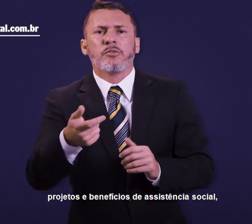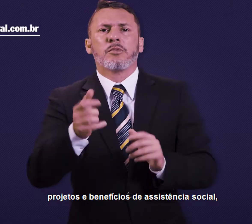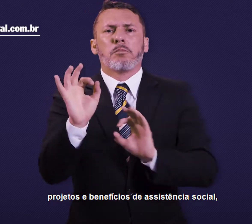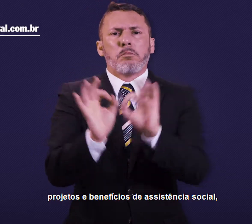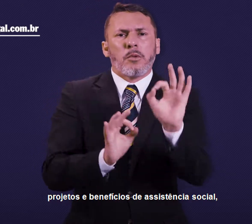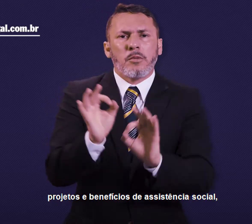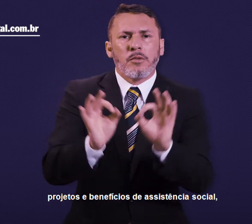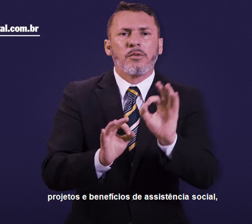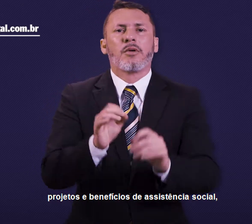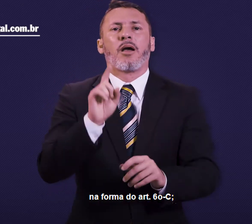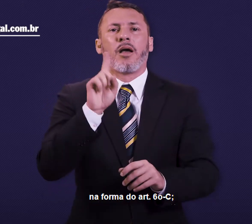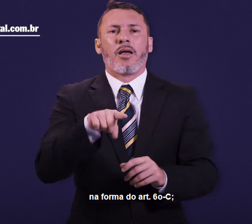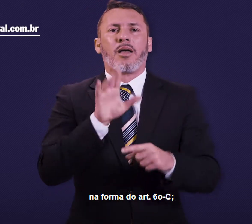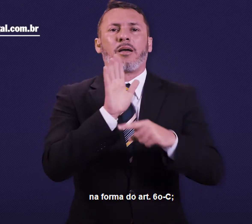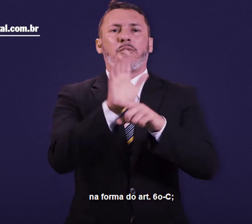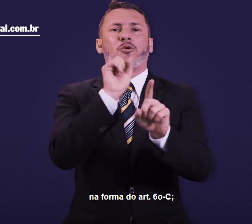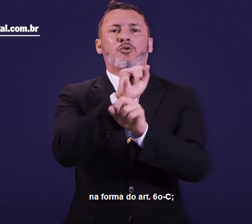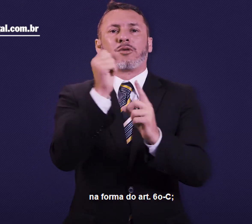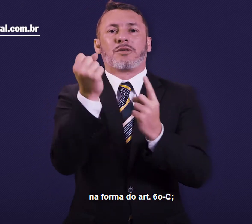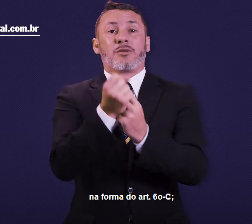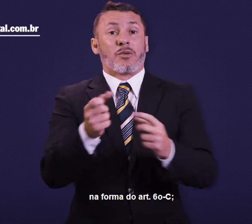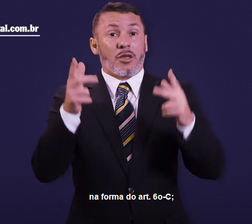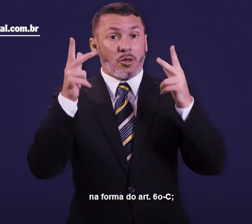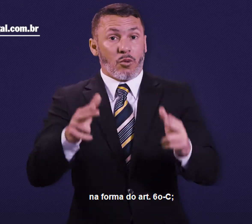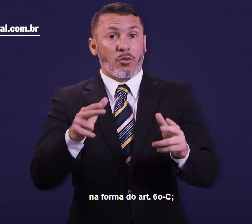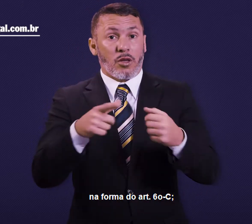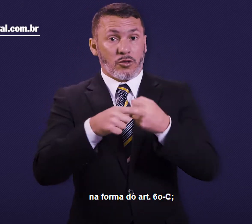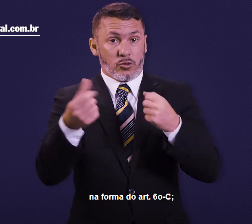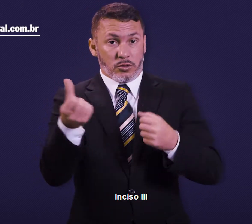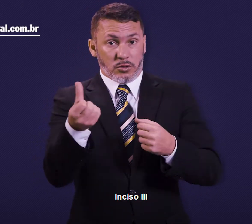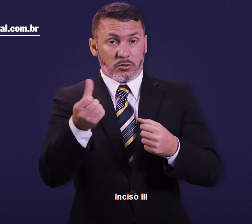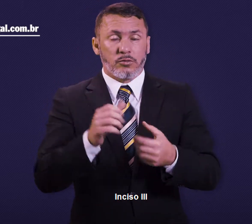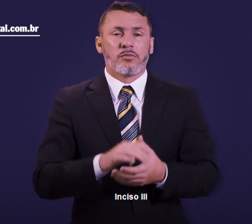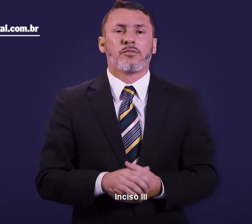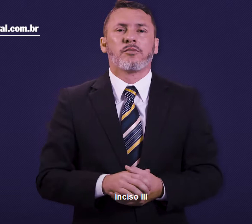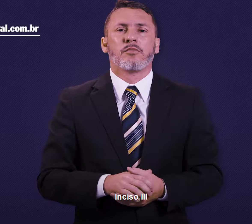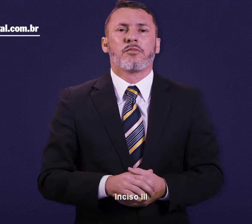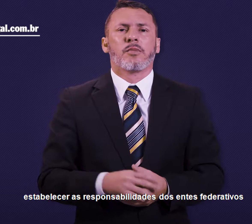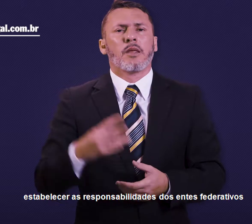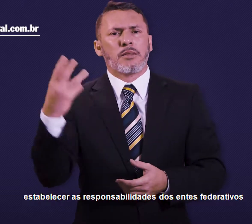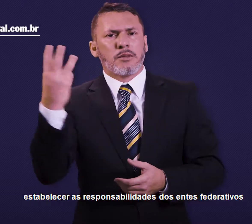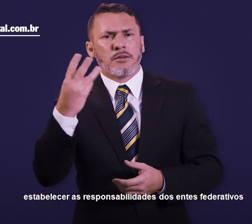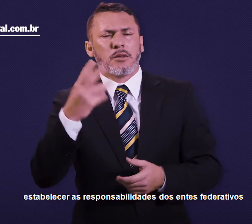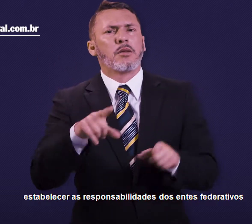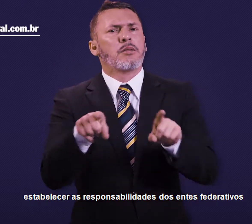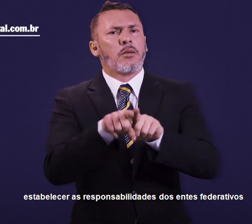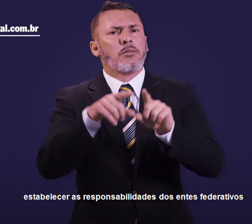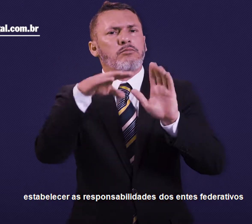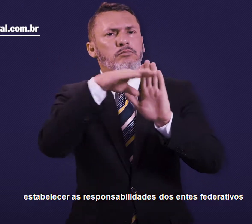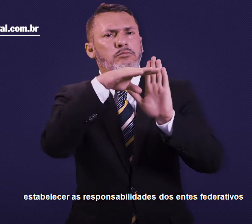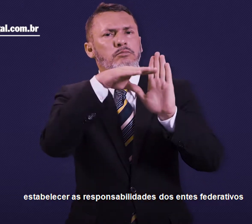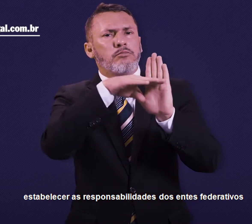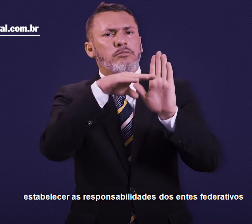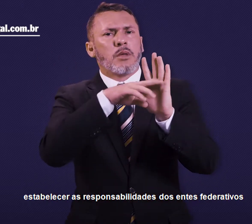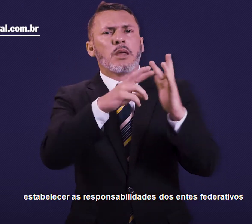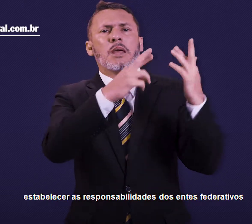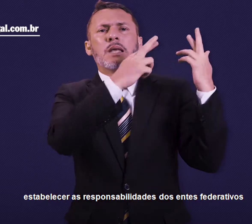assistência social na forma do artigo 6º-C. Inciso 3. Estabelecer as responsabilidades dos